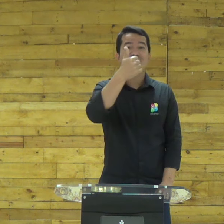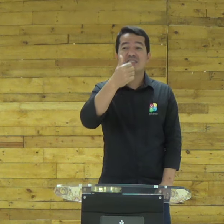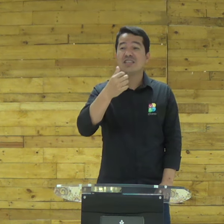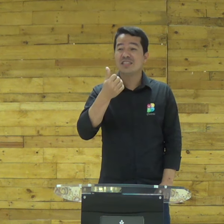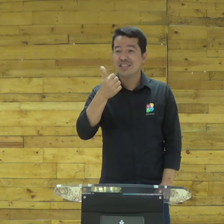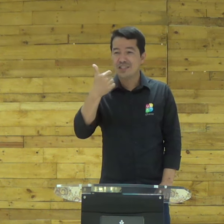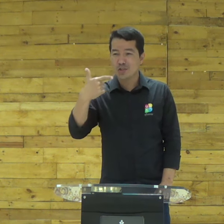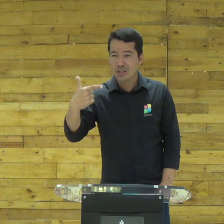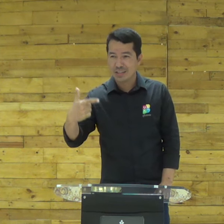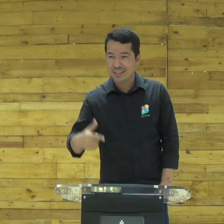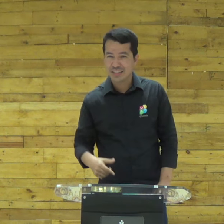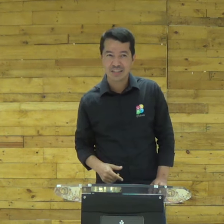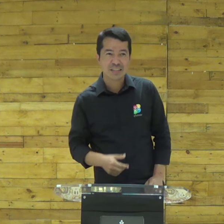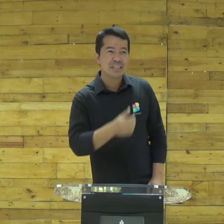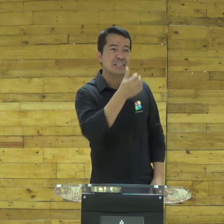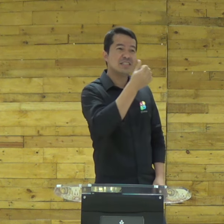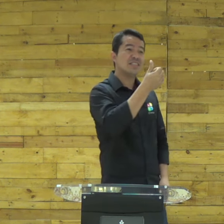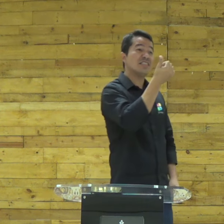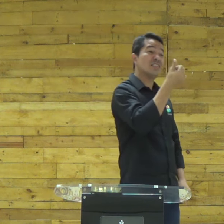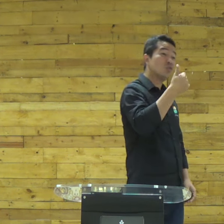620 62